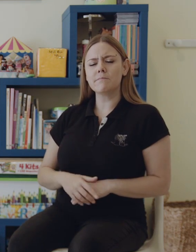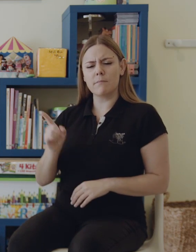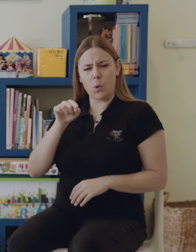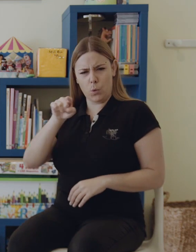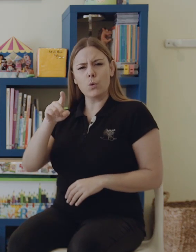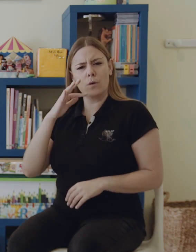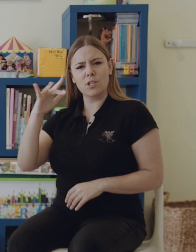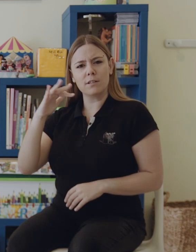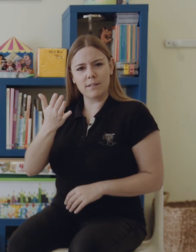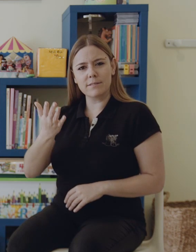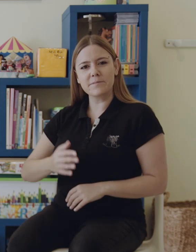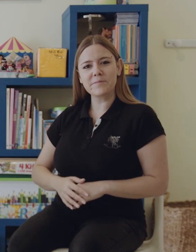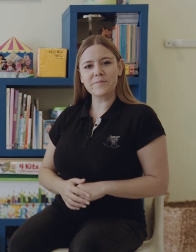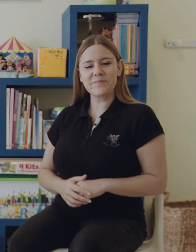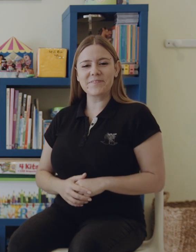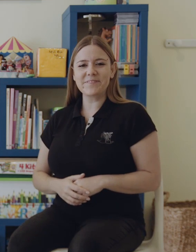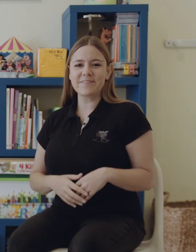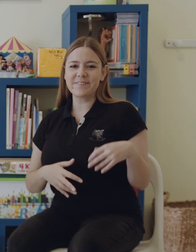Não, tu vais cantar.